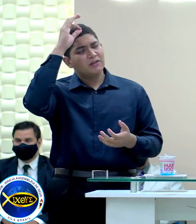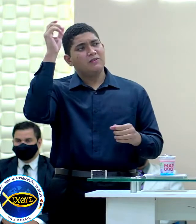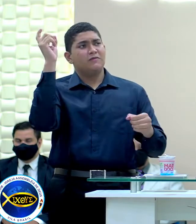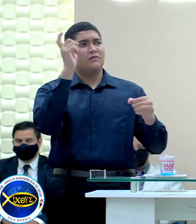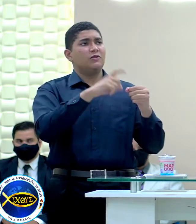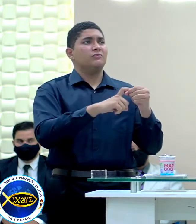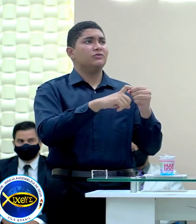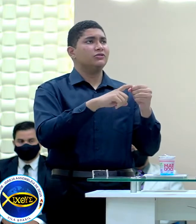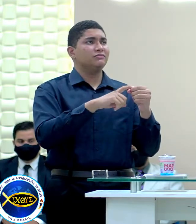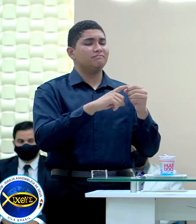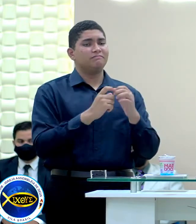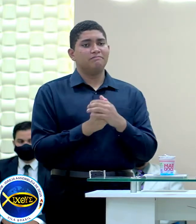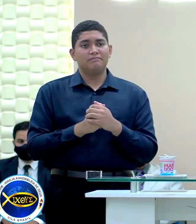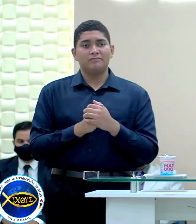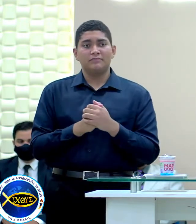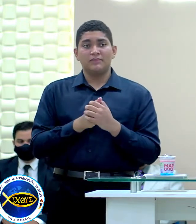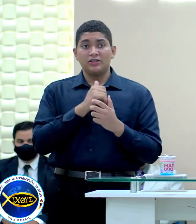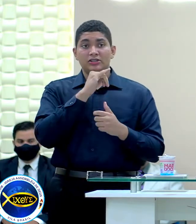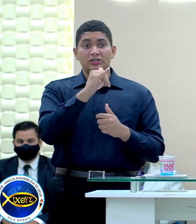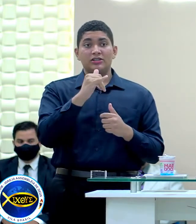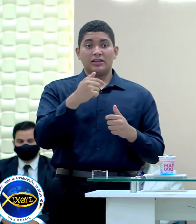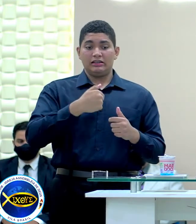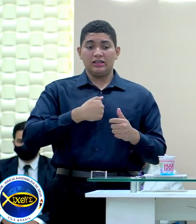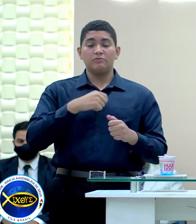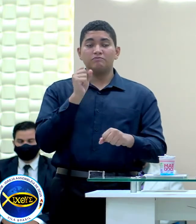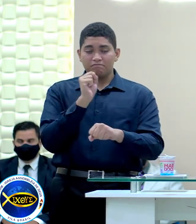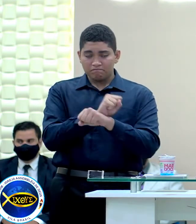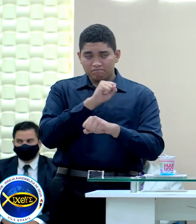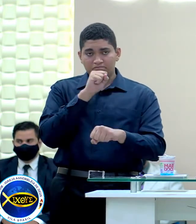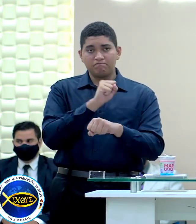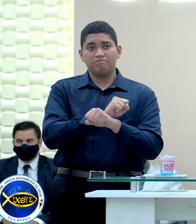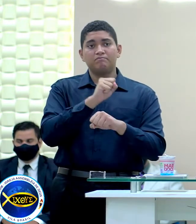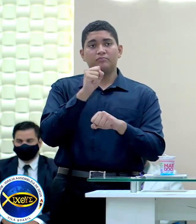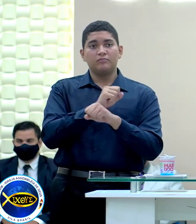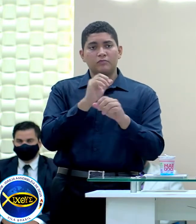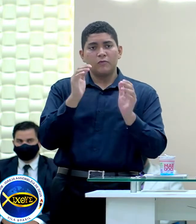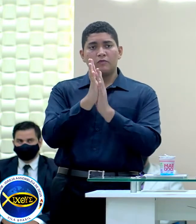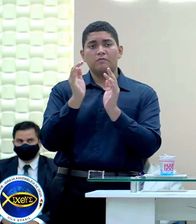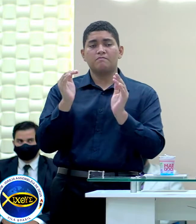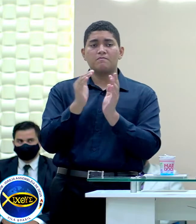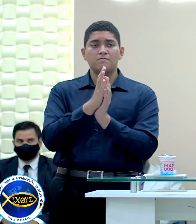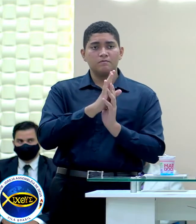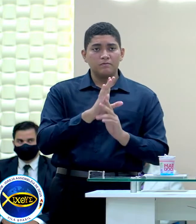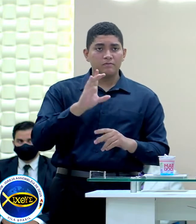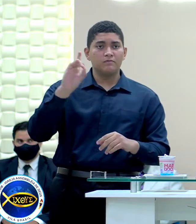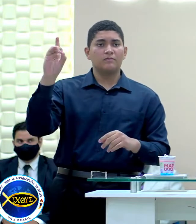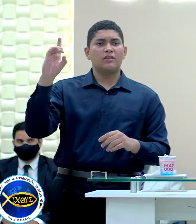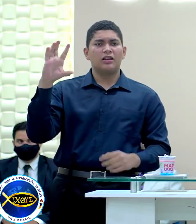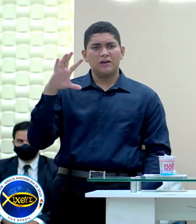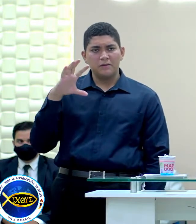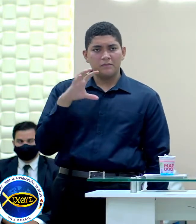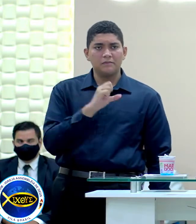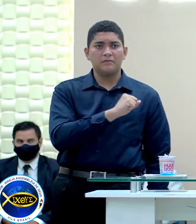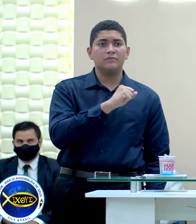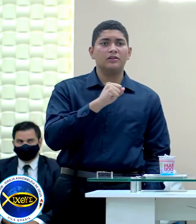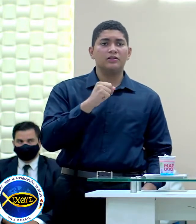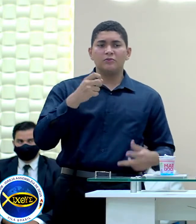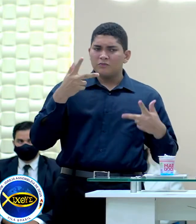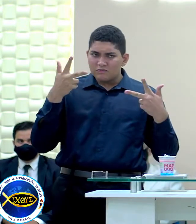que eu ainda estou esperando. Louvado seja Deus, amando do